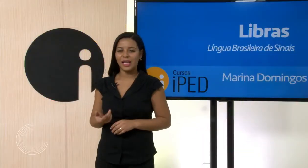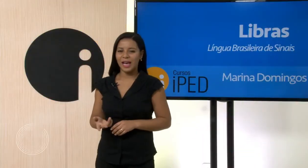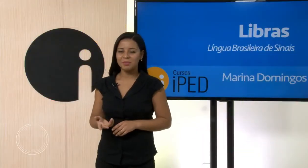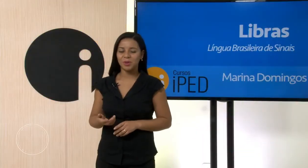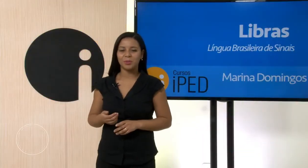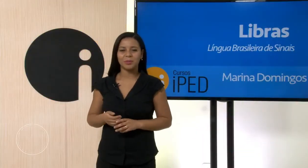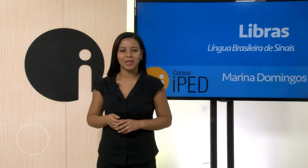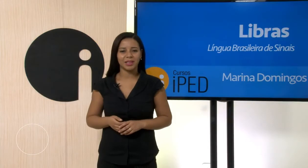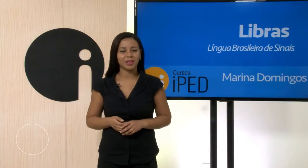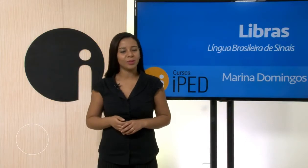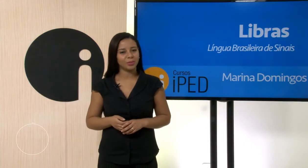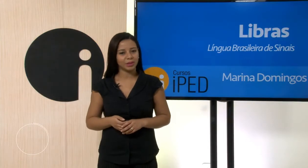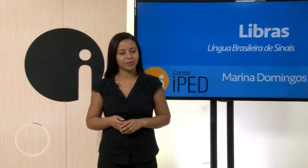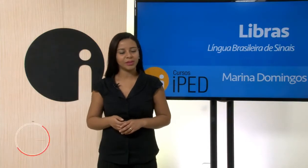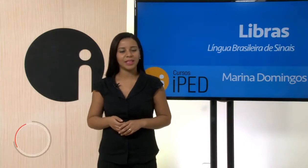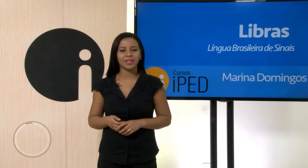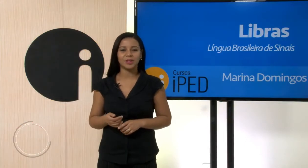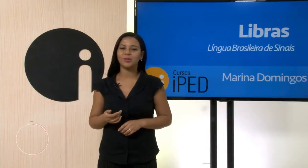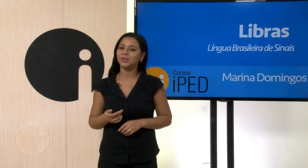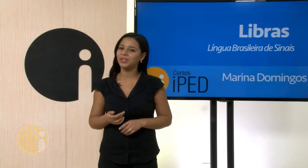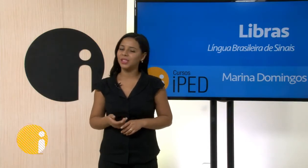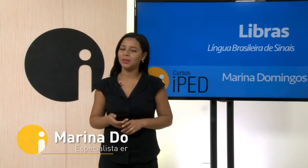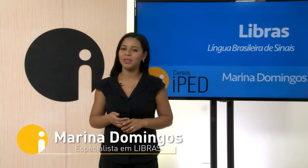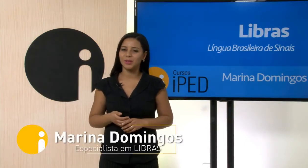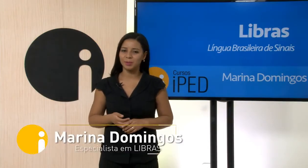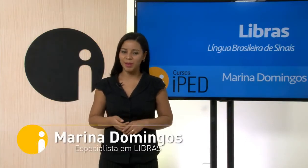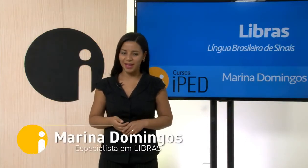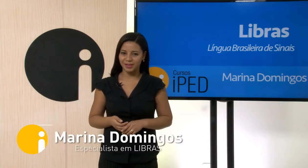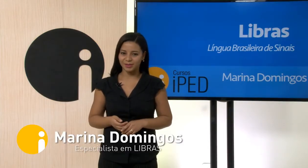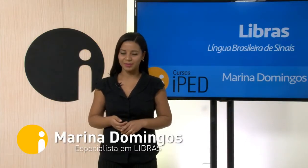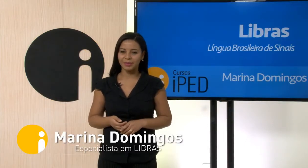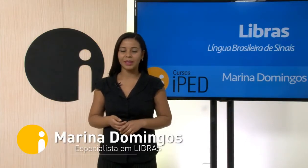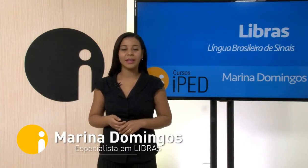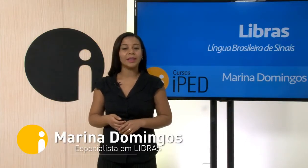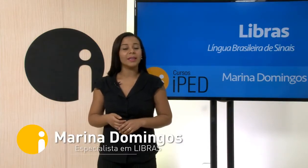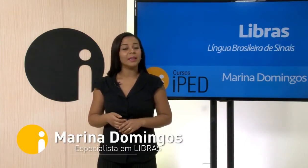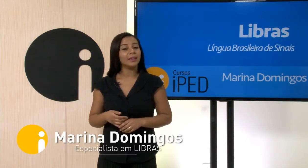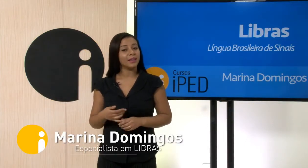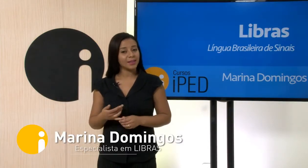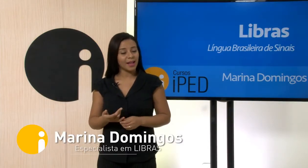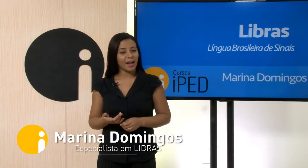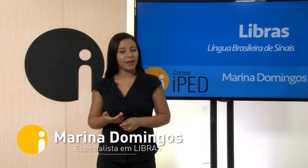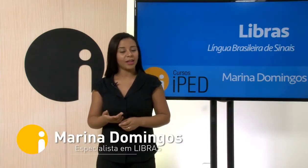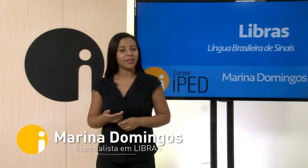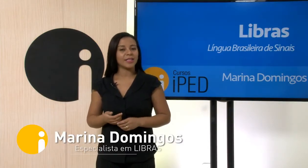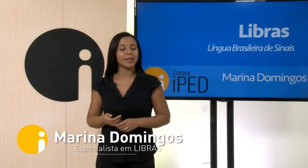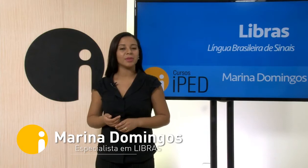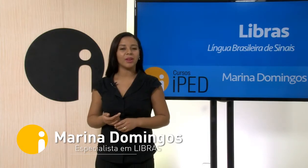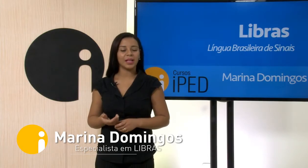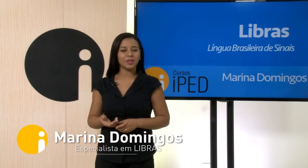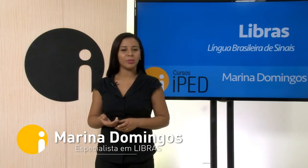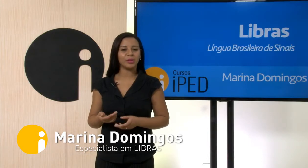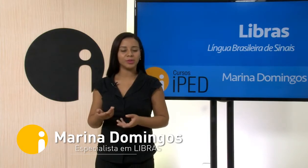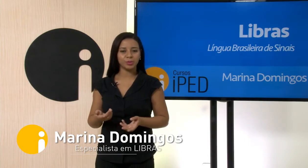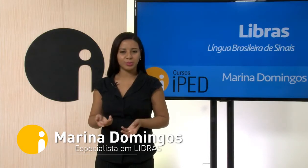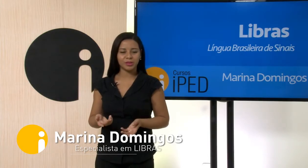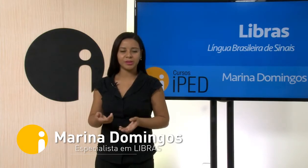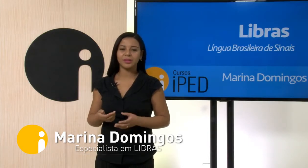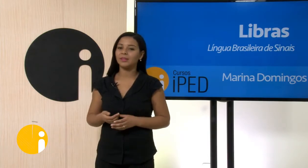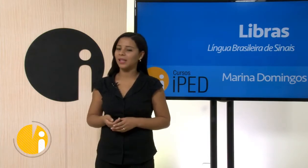Olá, meu nome é Marina Domingos e este é o curso de Libras do IPED. E nesta aula nós iremos falar sobre os números na